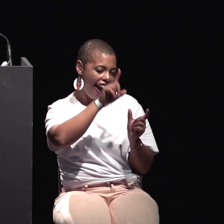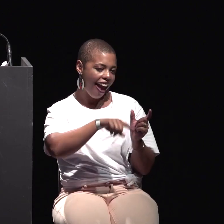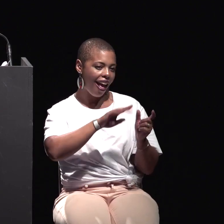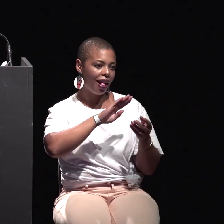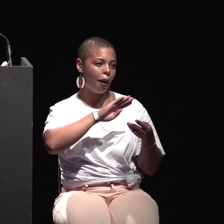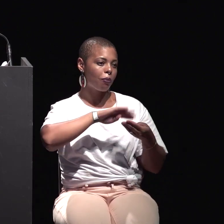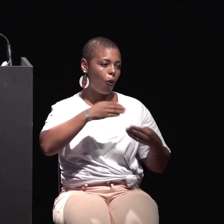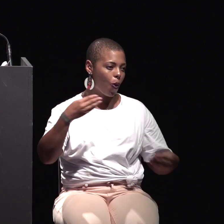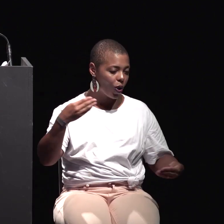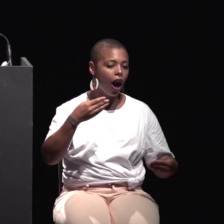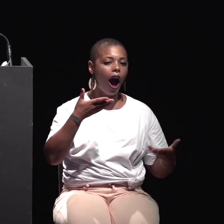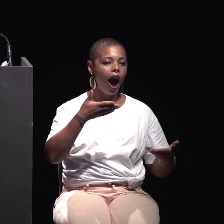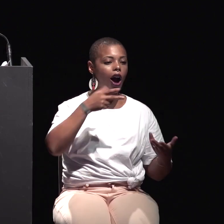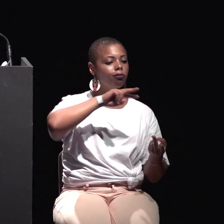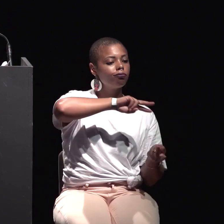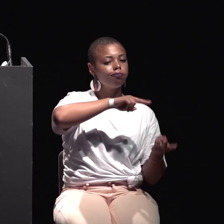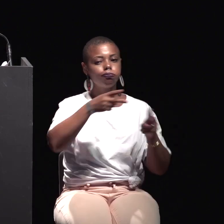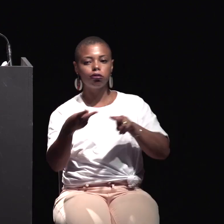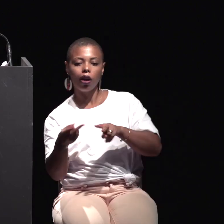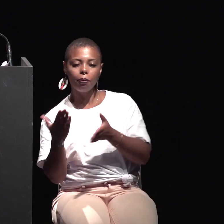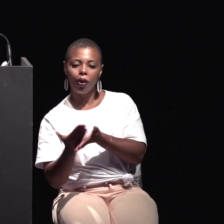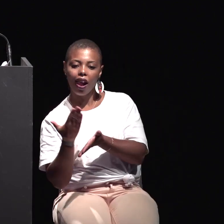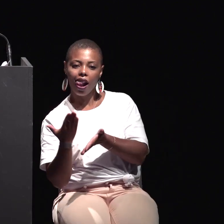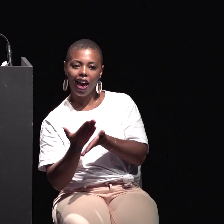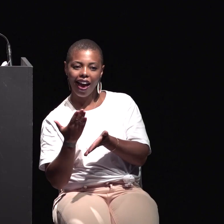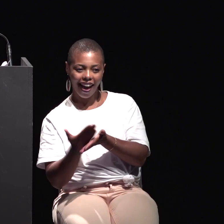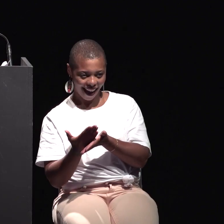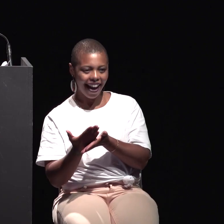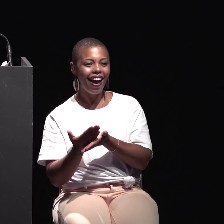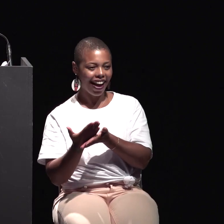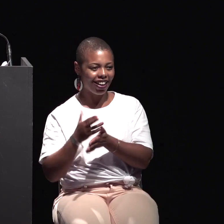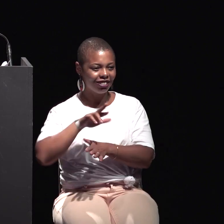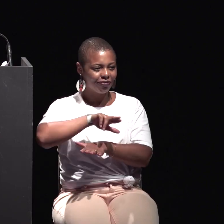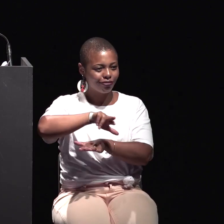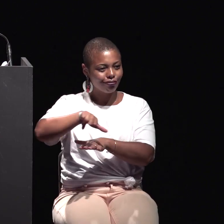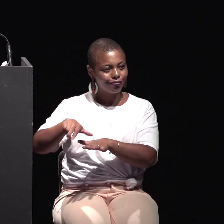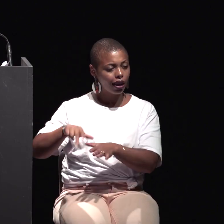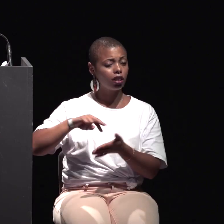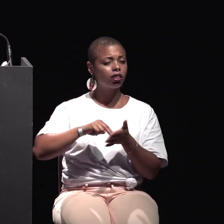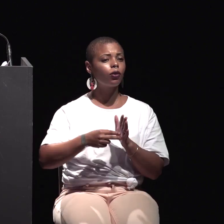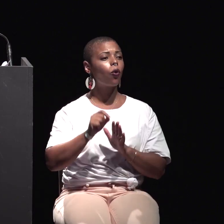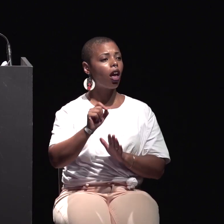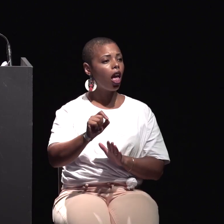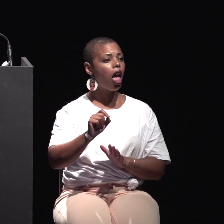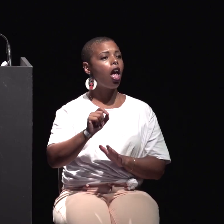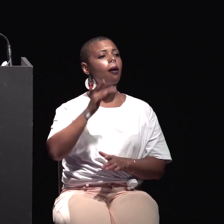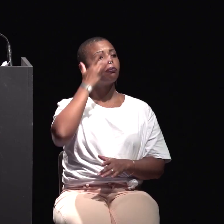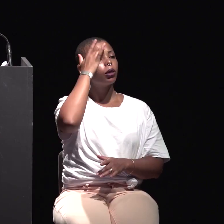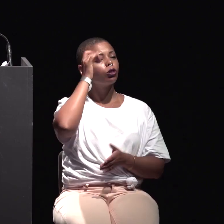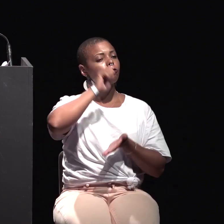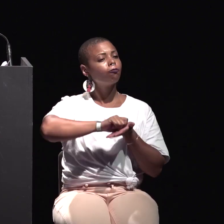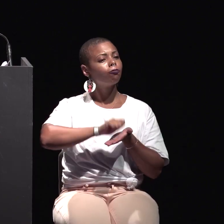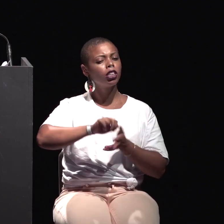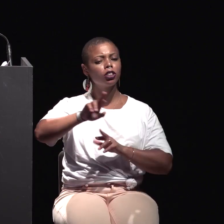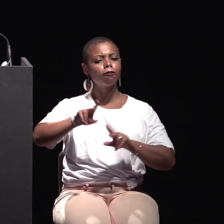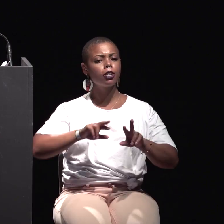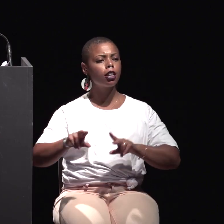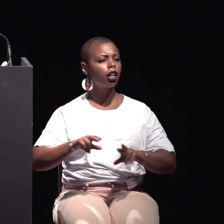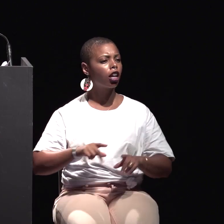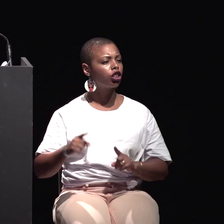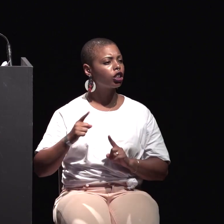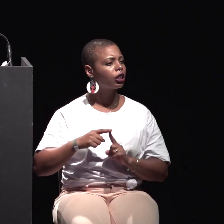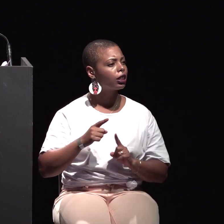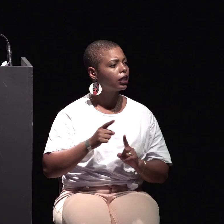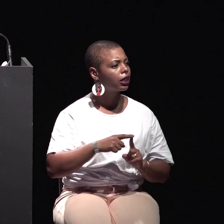livro. Então, é você ter diversos tipos de autoras e autores, de